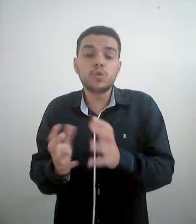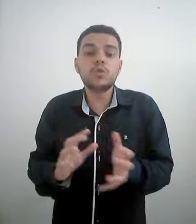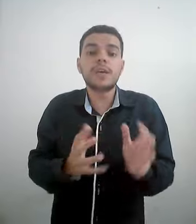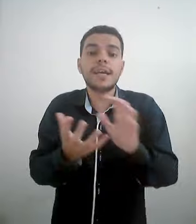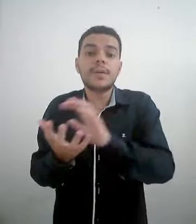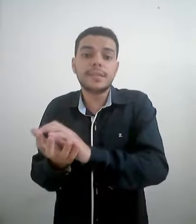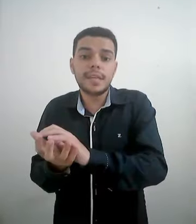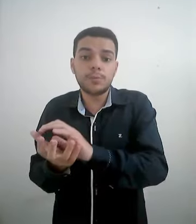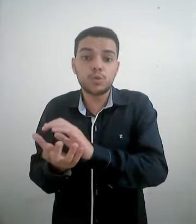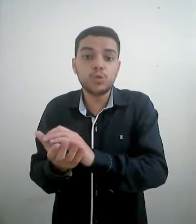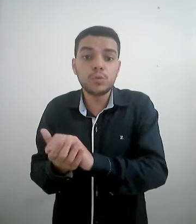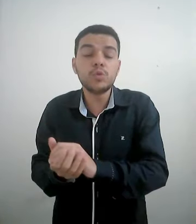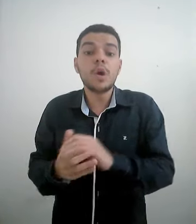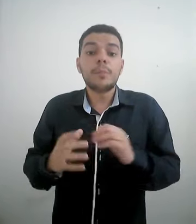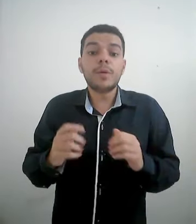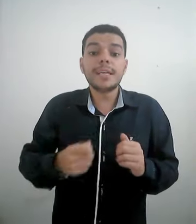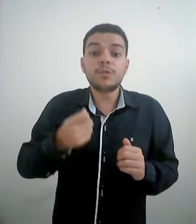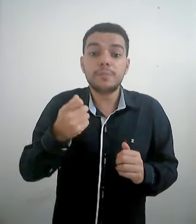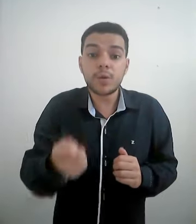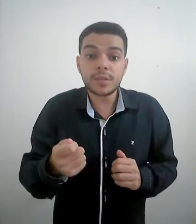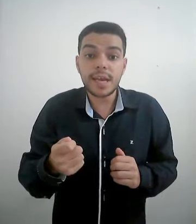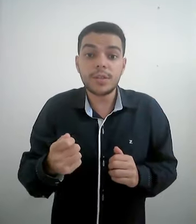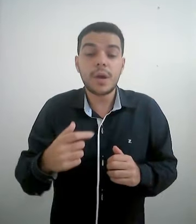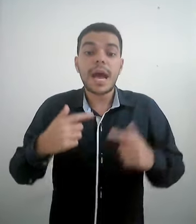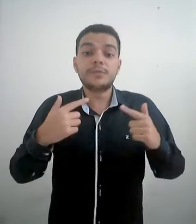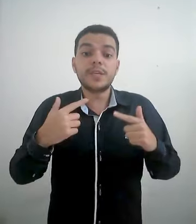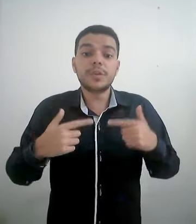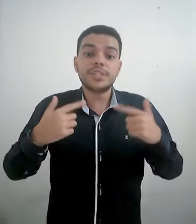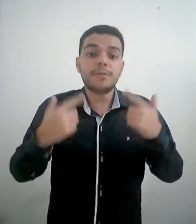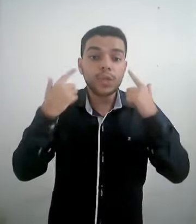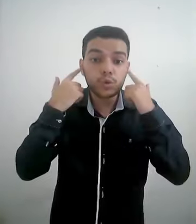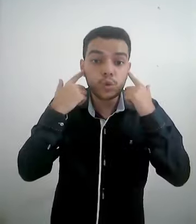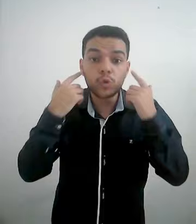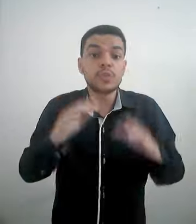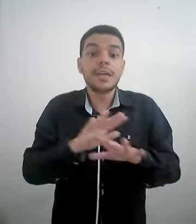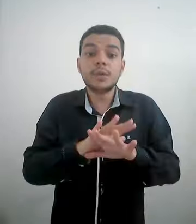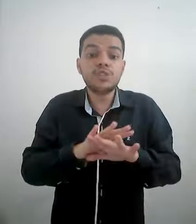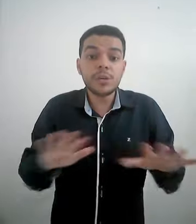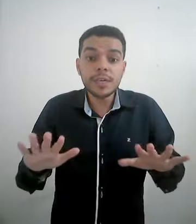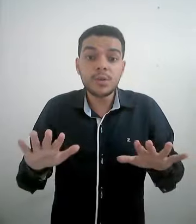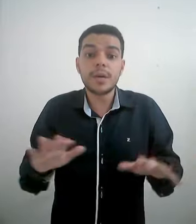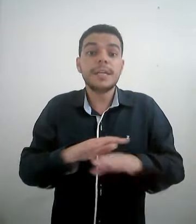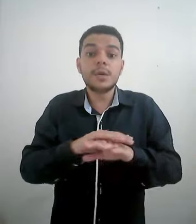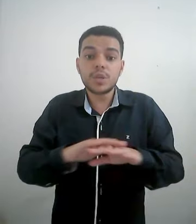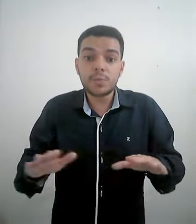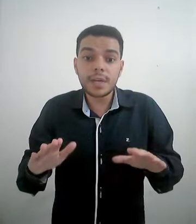surdos ganharam esse termo surdo-mudo por uma questão de preconceito. As pessoas achavam que os surdos não tinham língua, não se